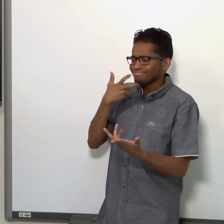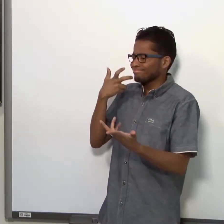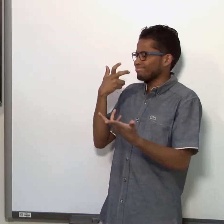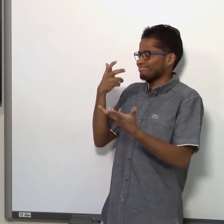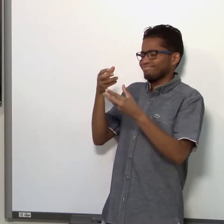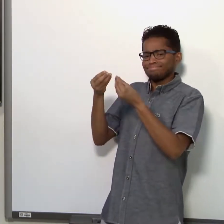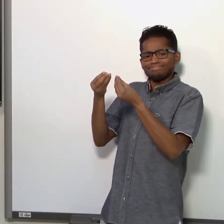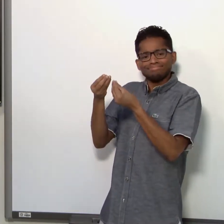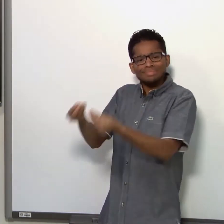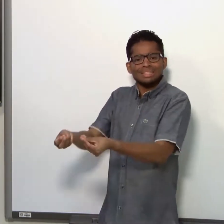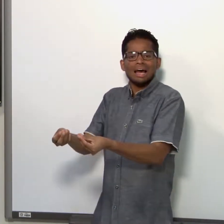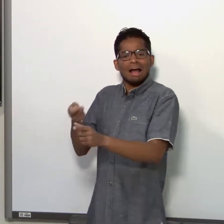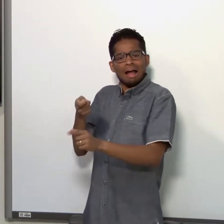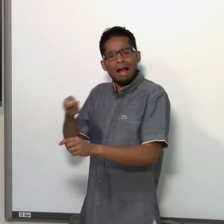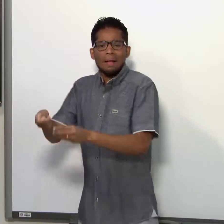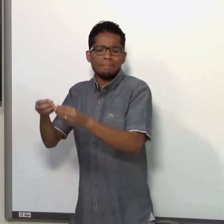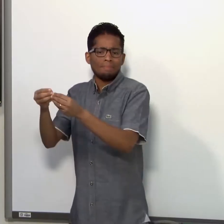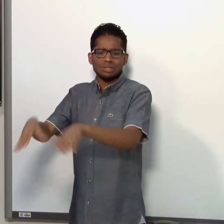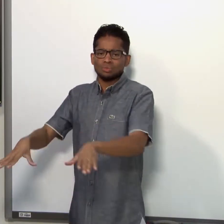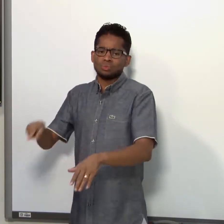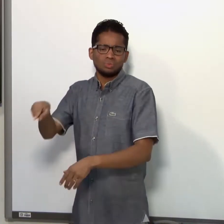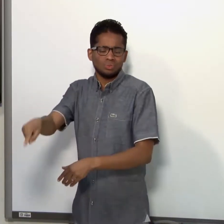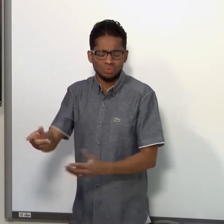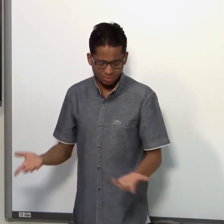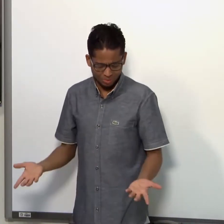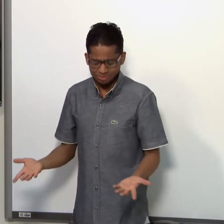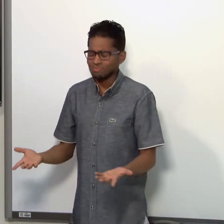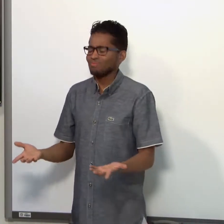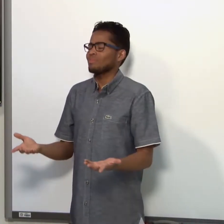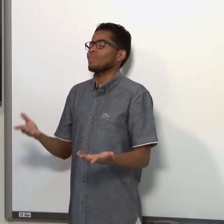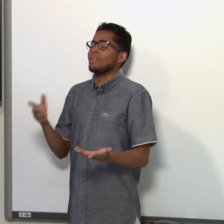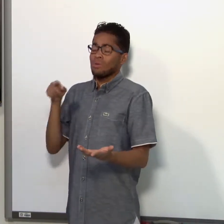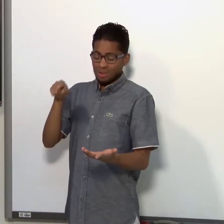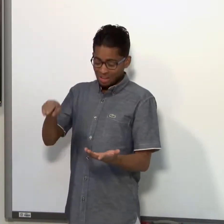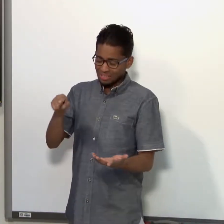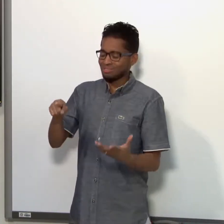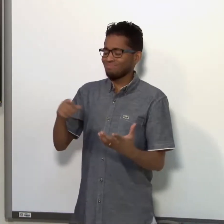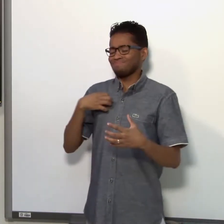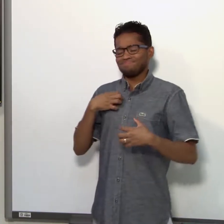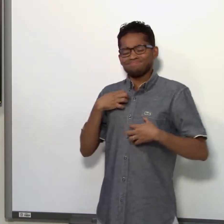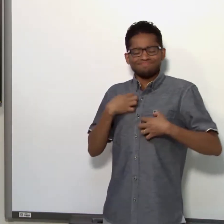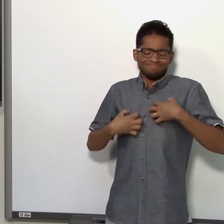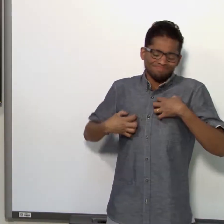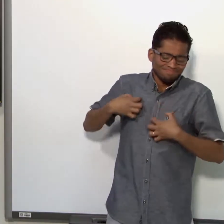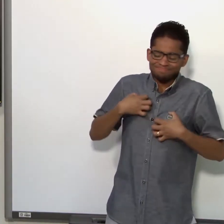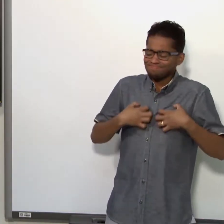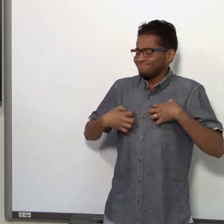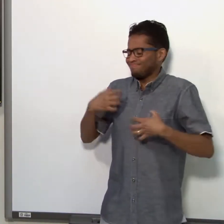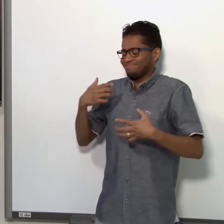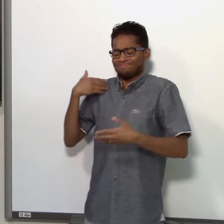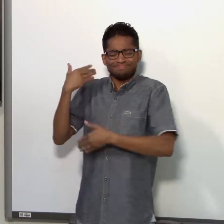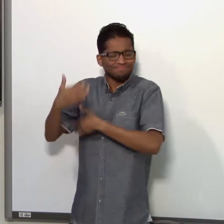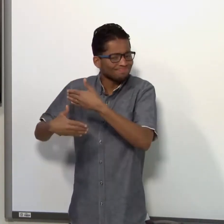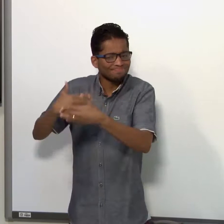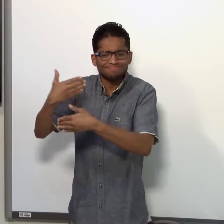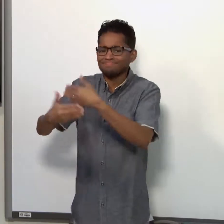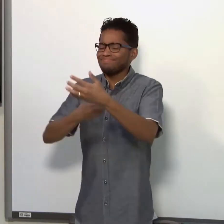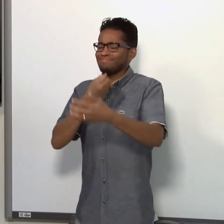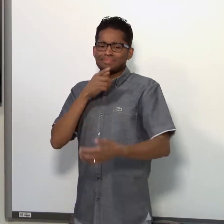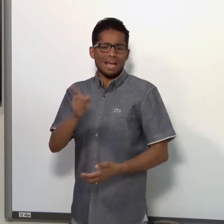porque a imposição da oralização os prejudicava. Era angustiante, porque eles não